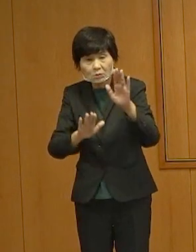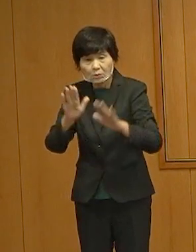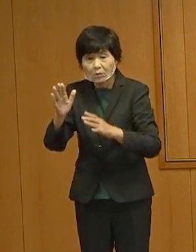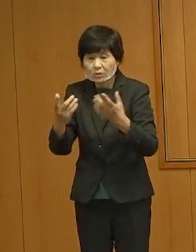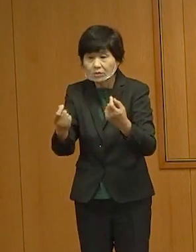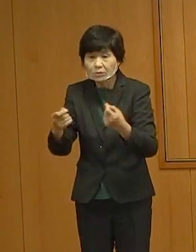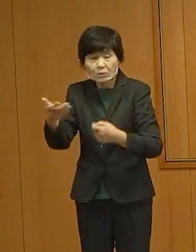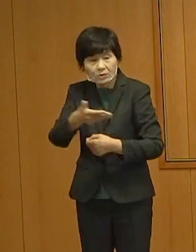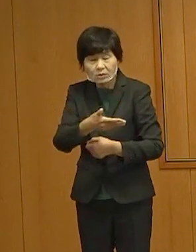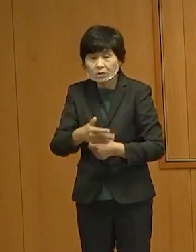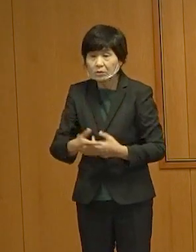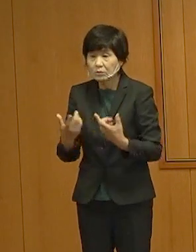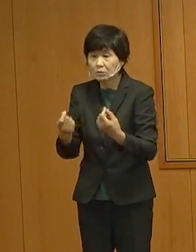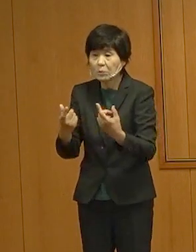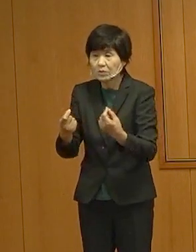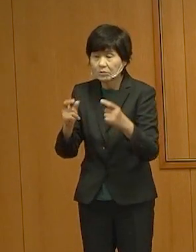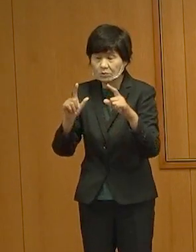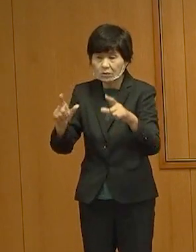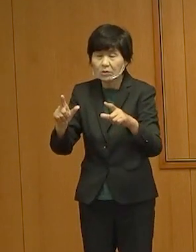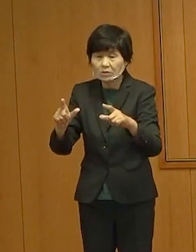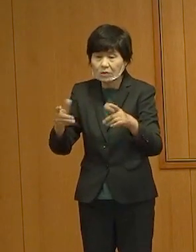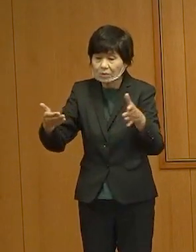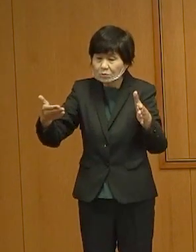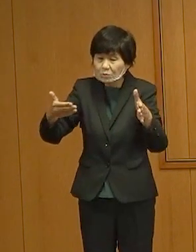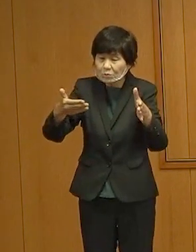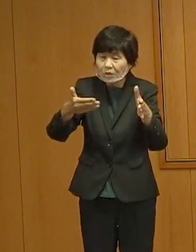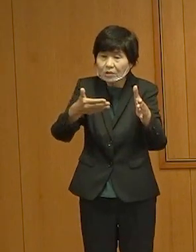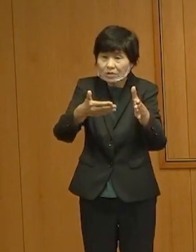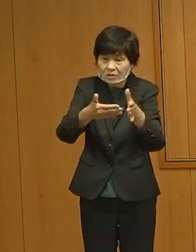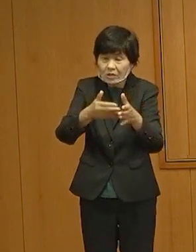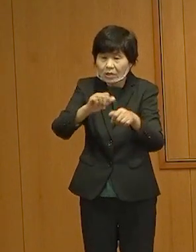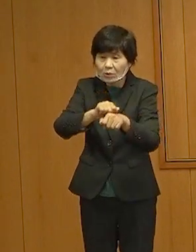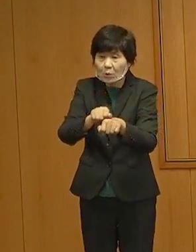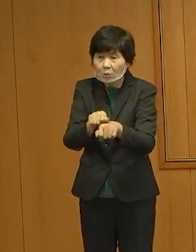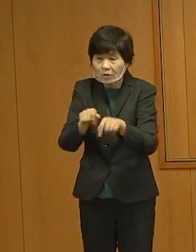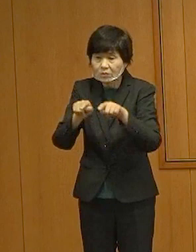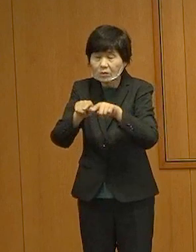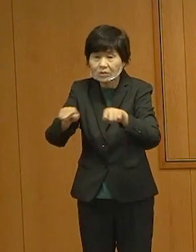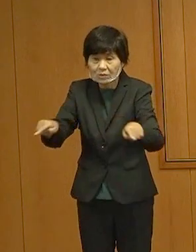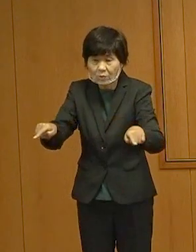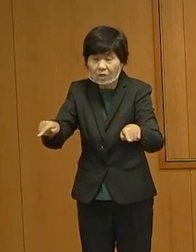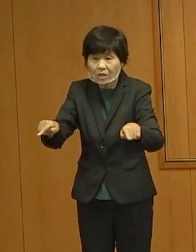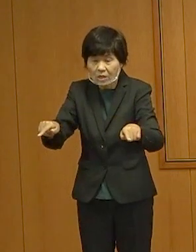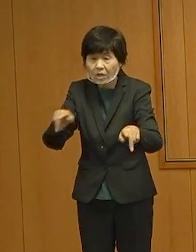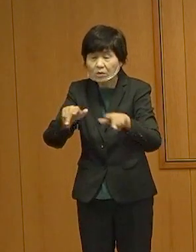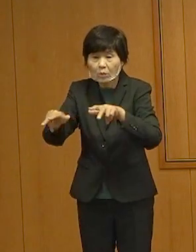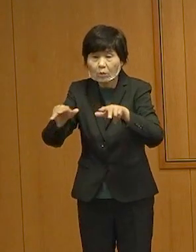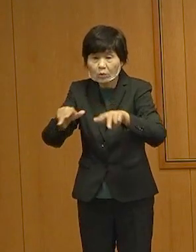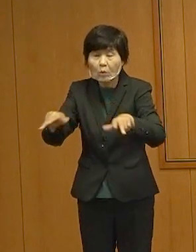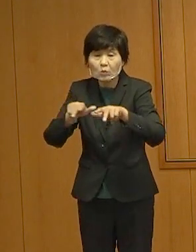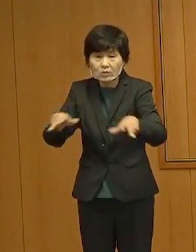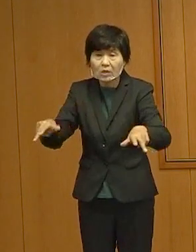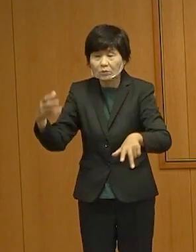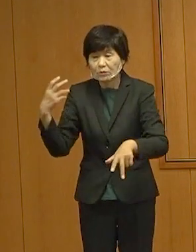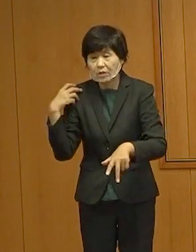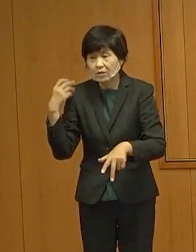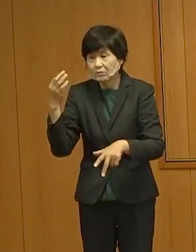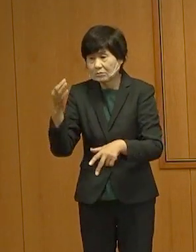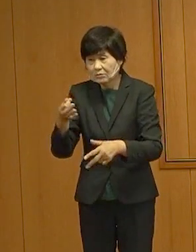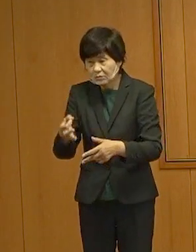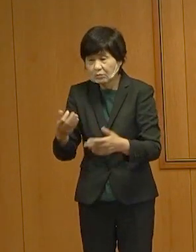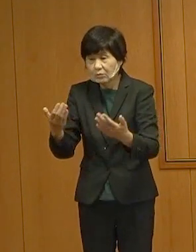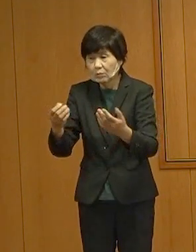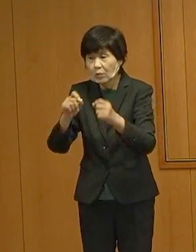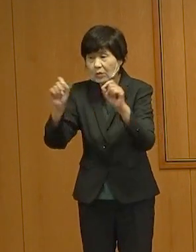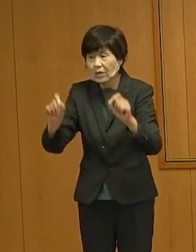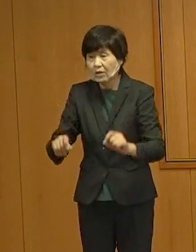ですかね。そうですね。 まあ、最終的に強制執行ってなると行政負担っていうのが出てきますので、まあ、そこあたりが厳しくなるのかな